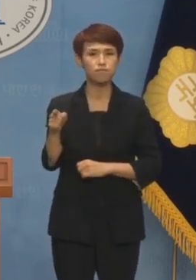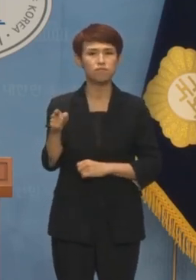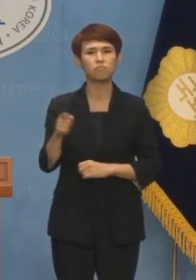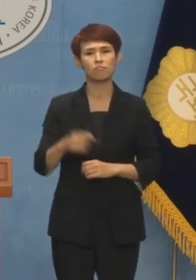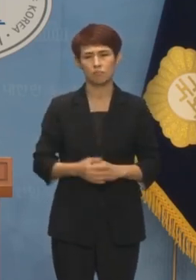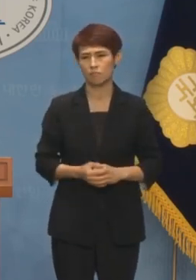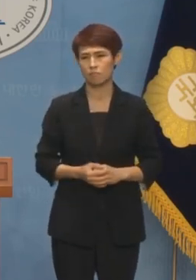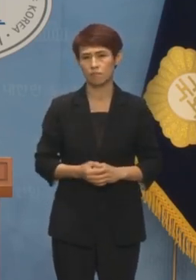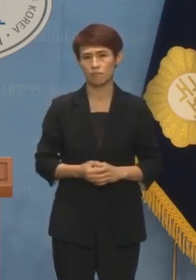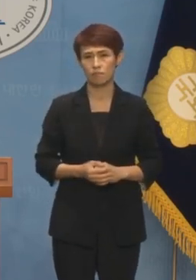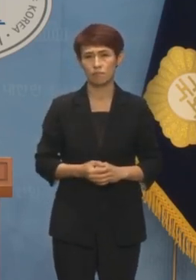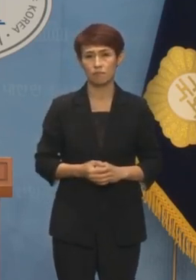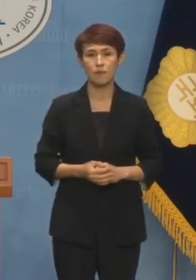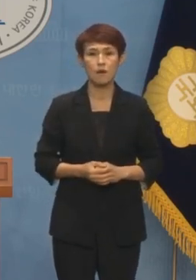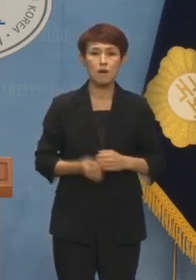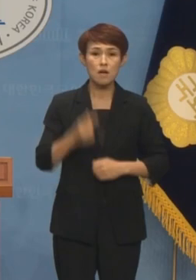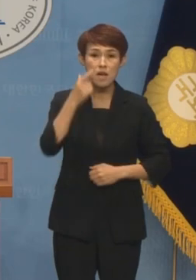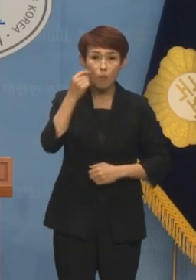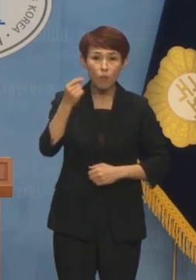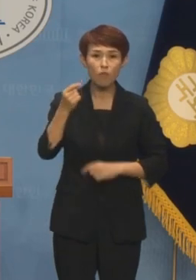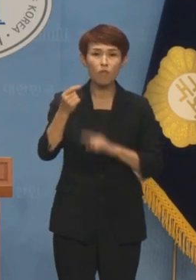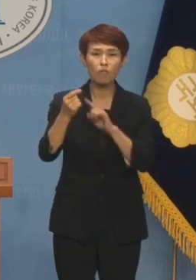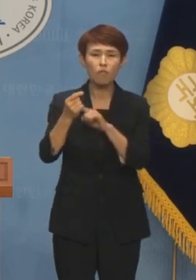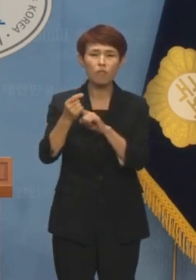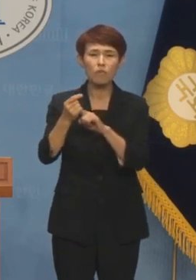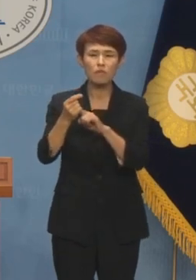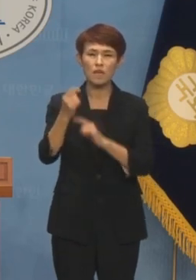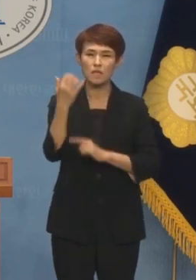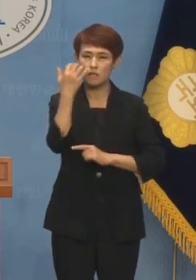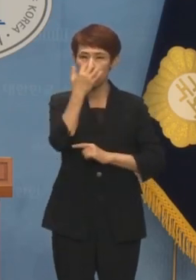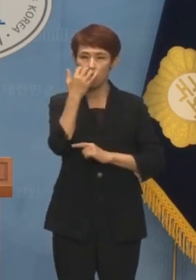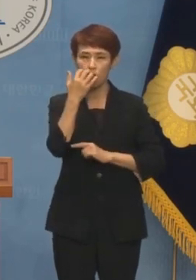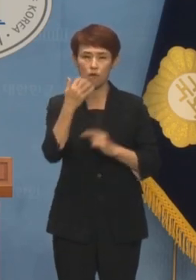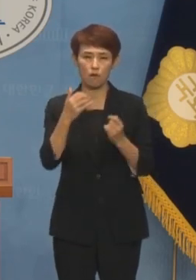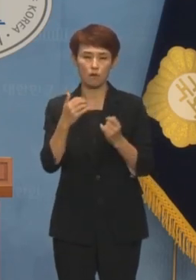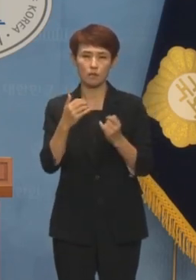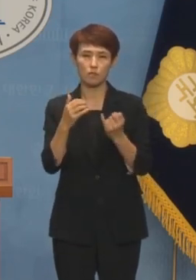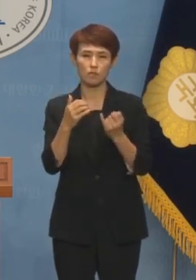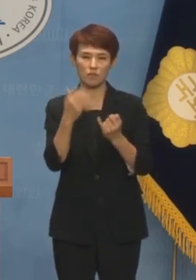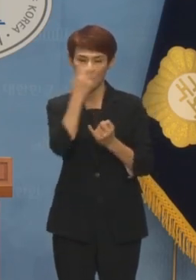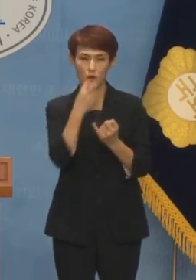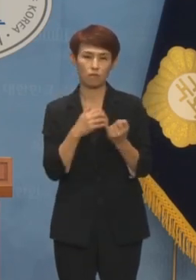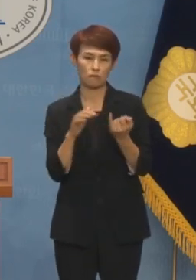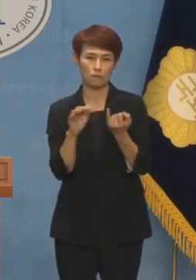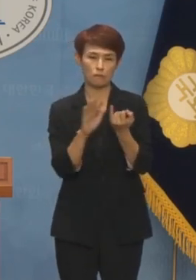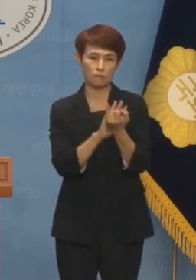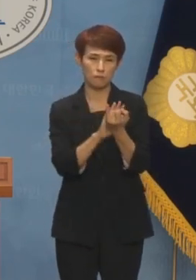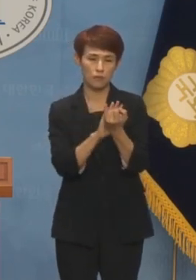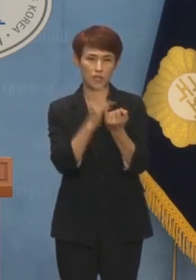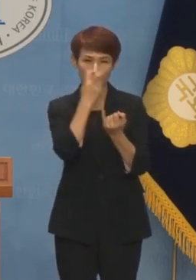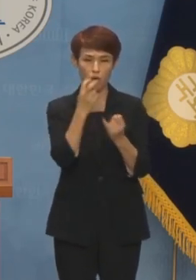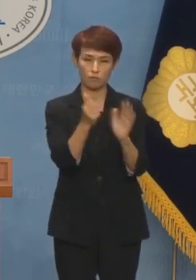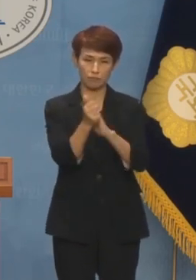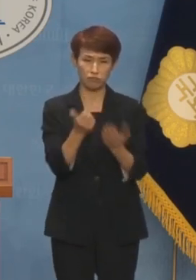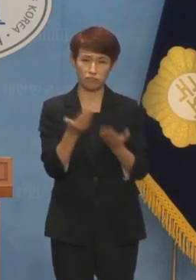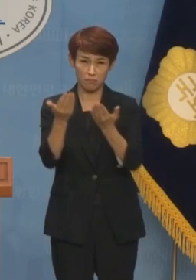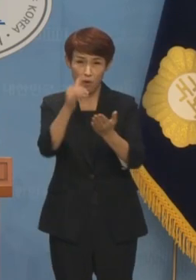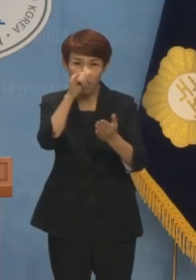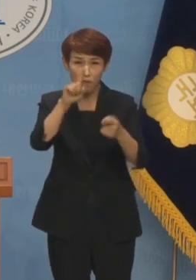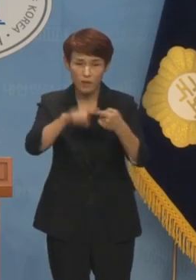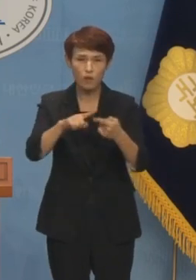우익사관에 기초하여 일본군 성노예제 및 강제징용 사실을 왜곡한 일본 교과서에